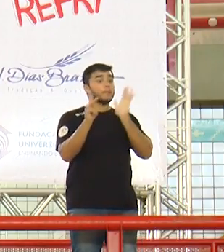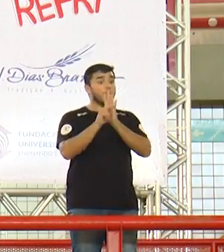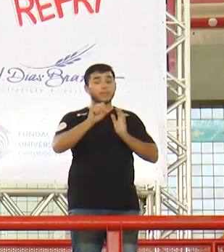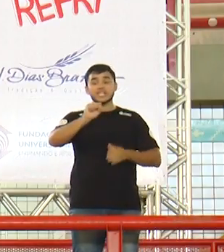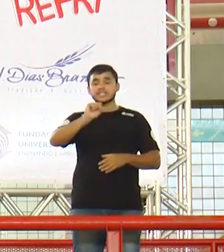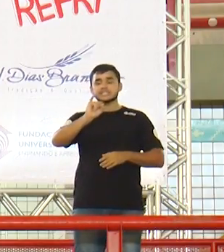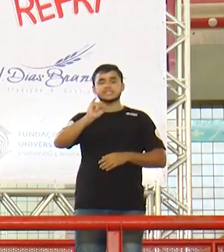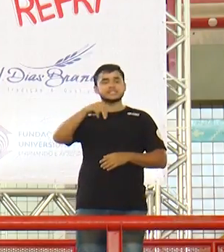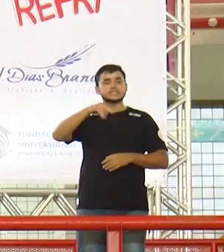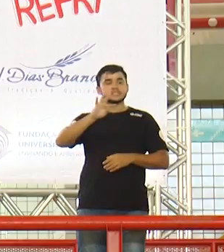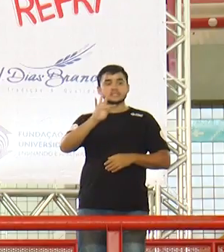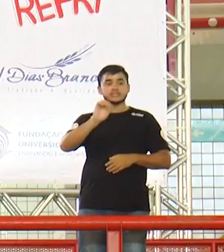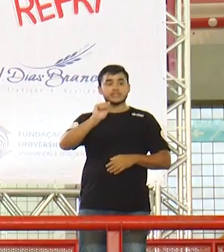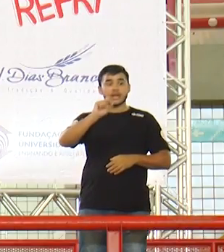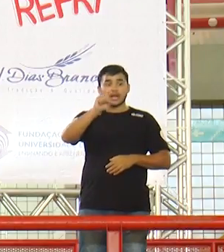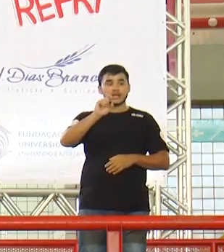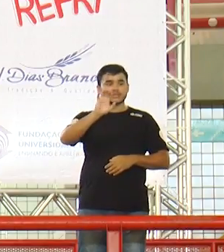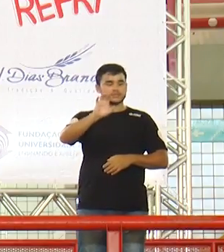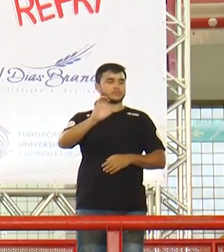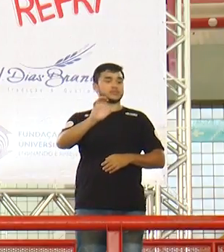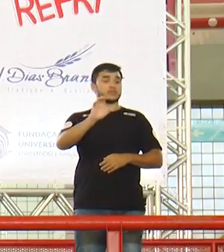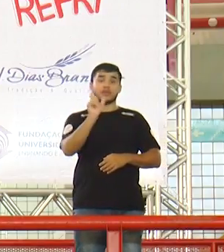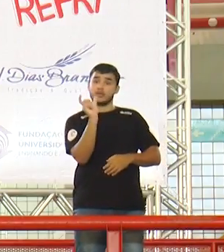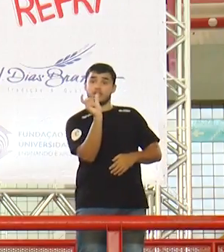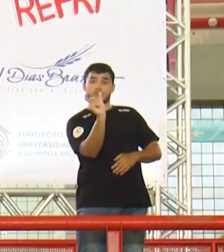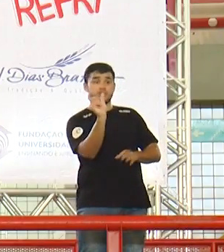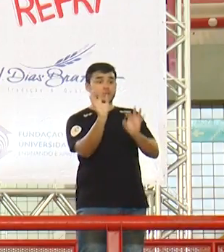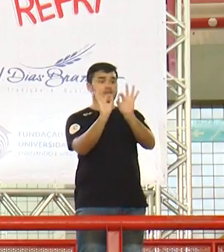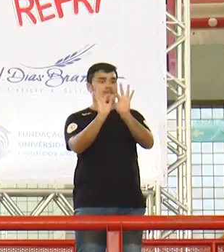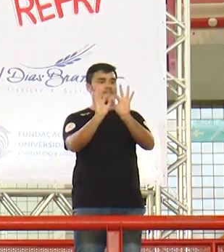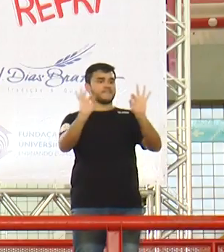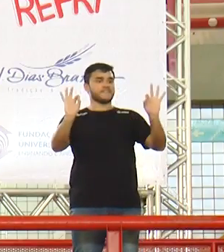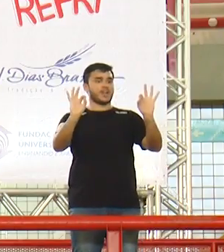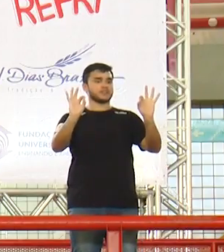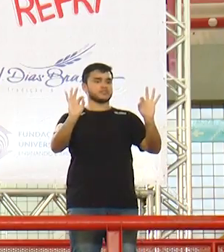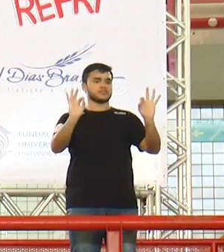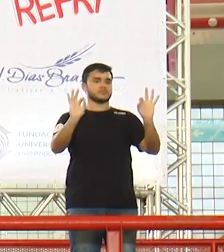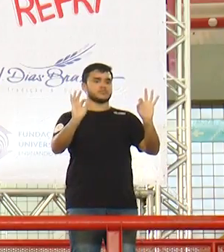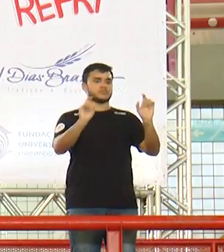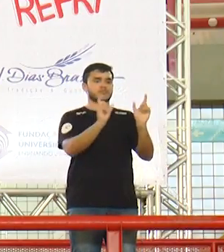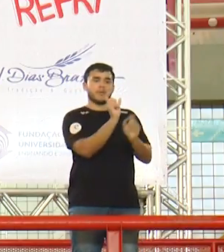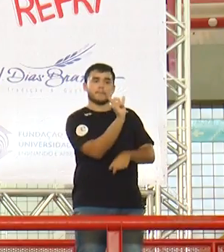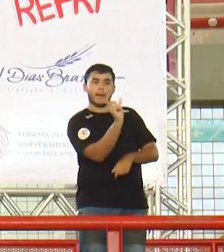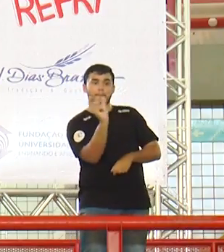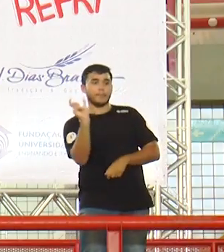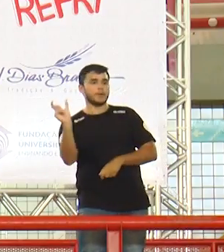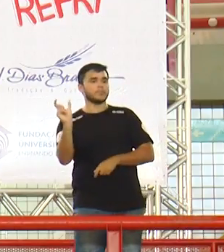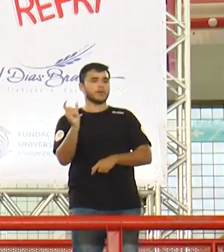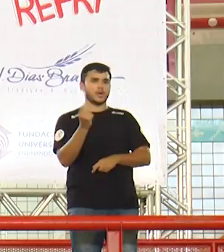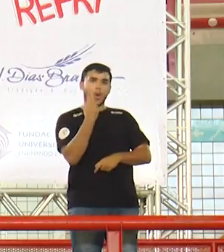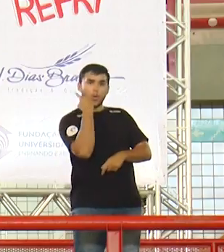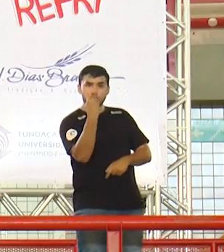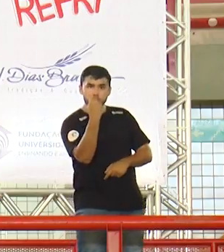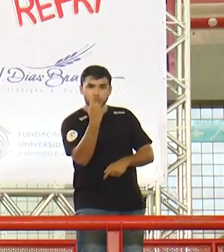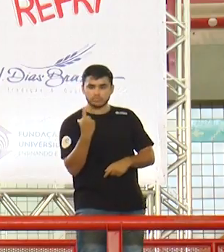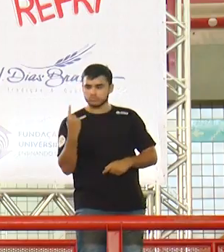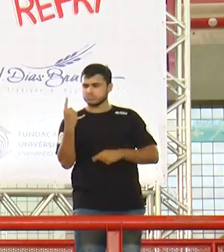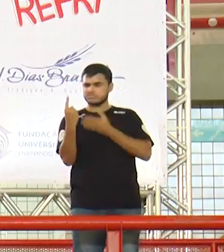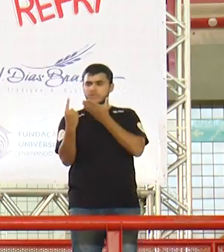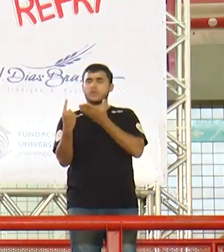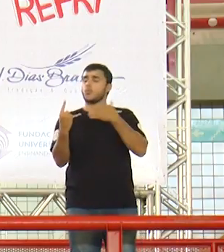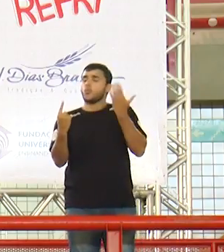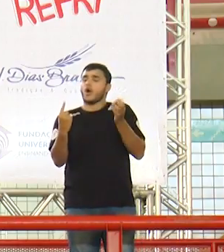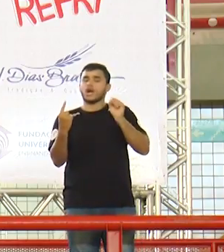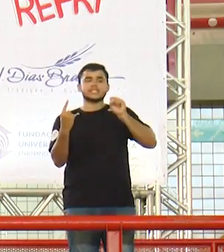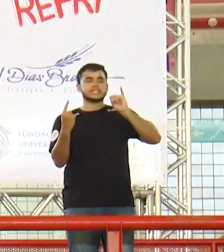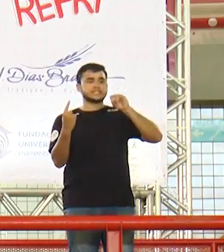é perceber como o termo se comporta na frase. Então, uma palavra fora de uma